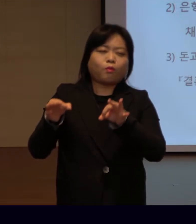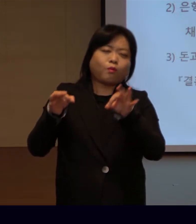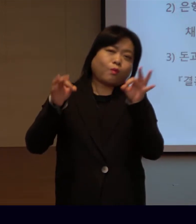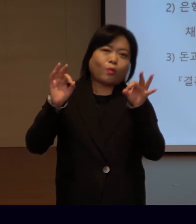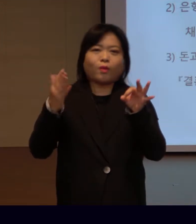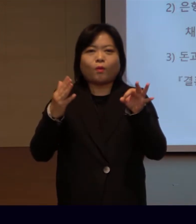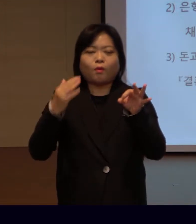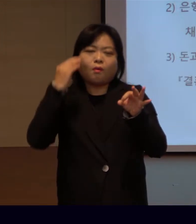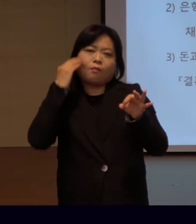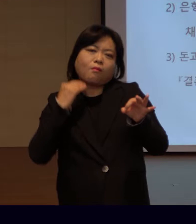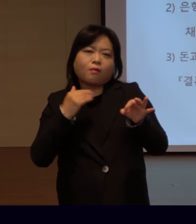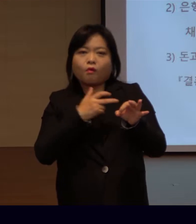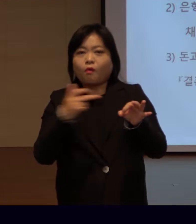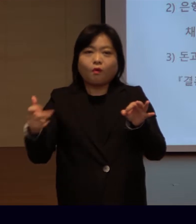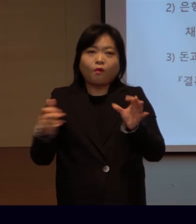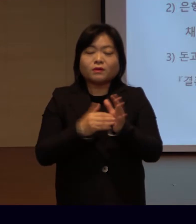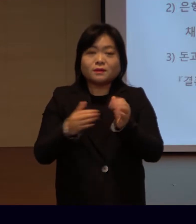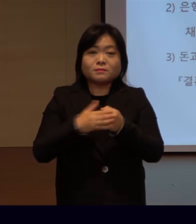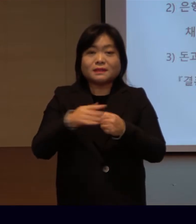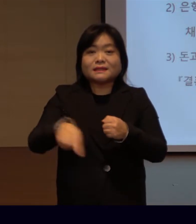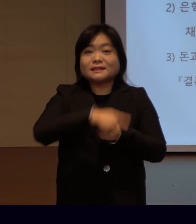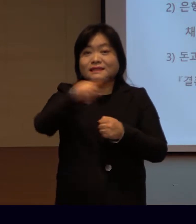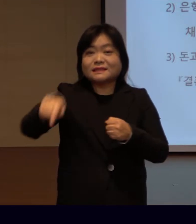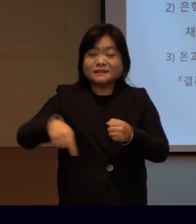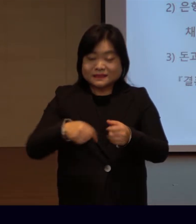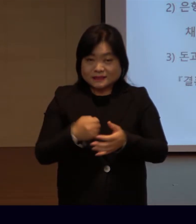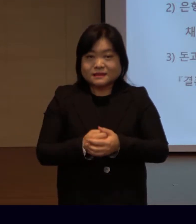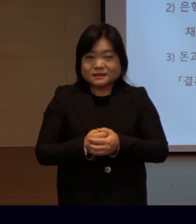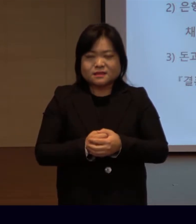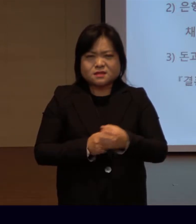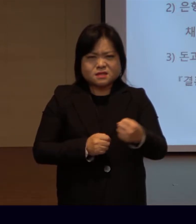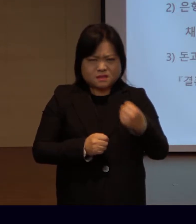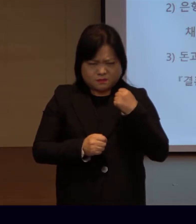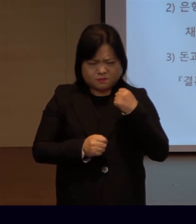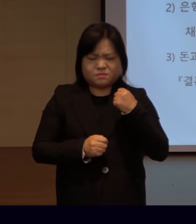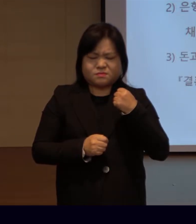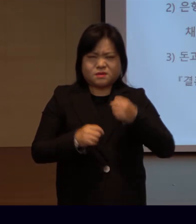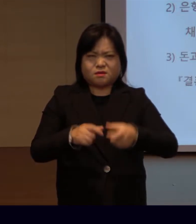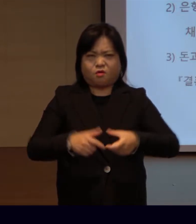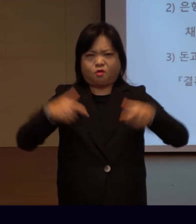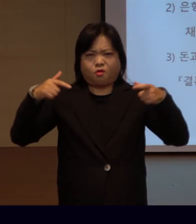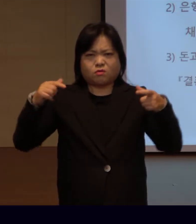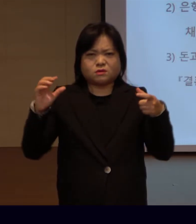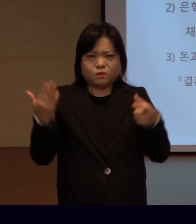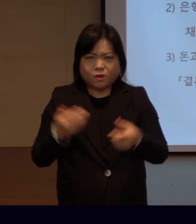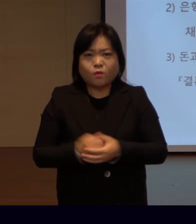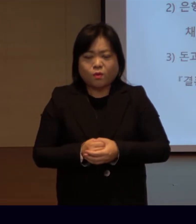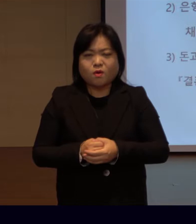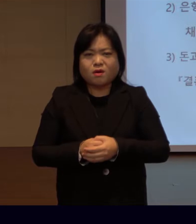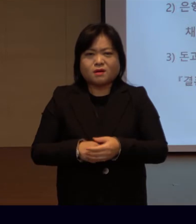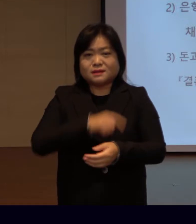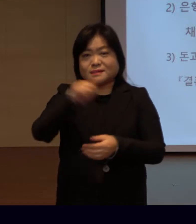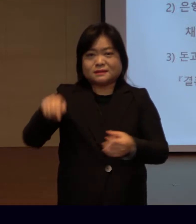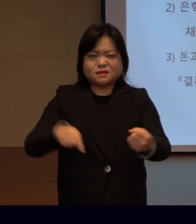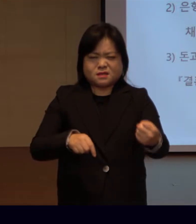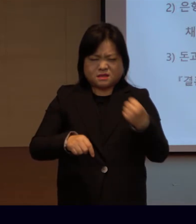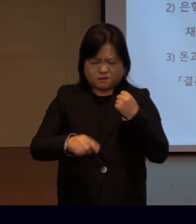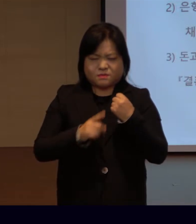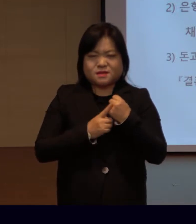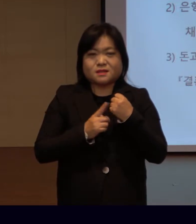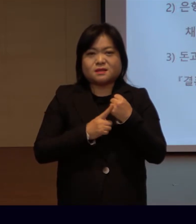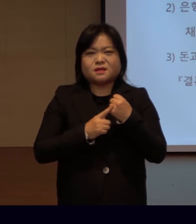수익이 높아지면서 그들의 말하자면 세력이 커지고 그들이